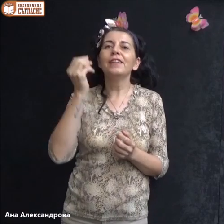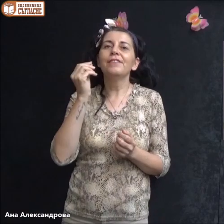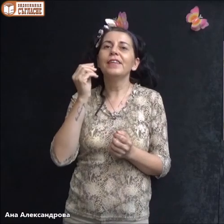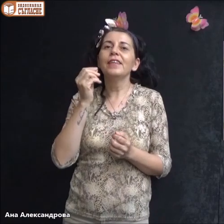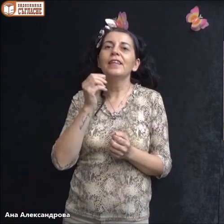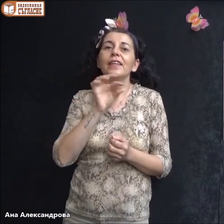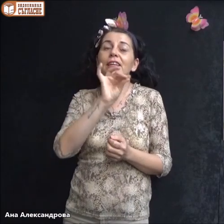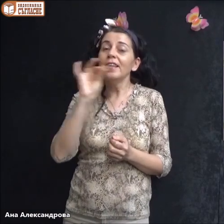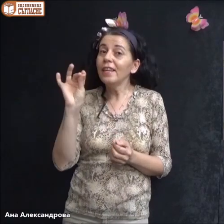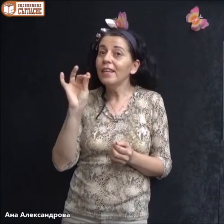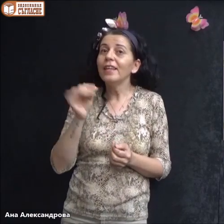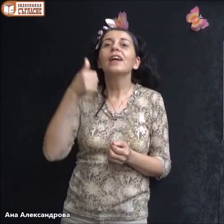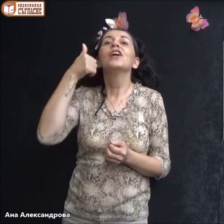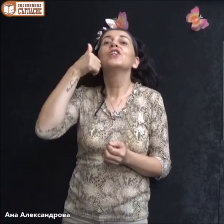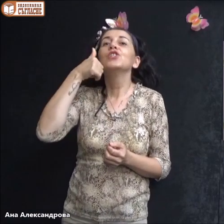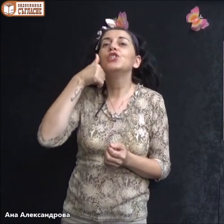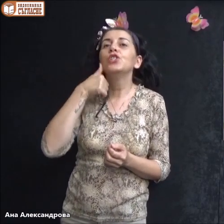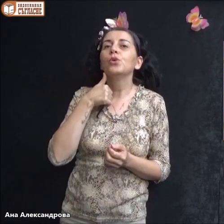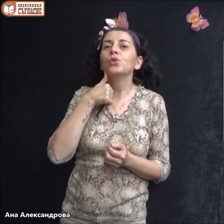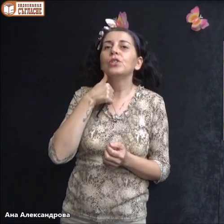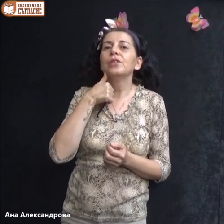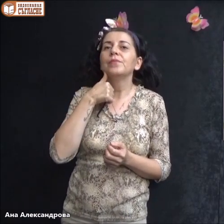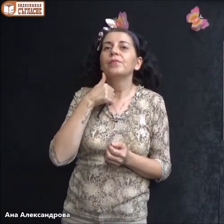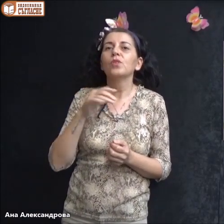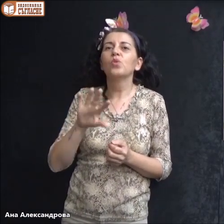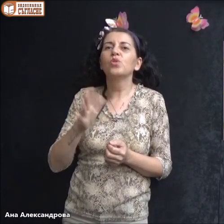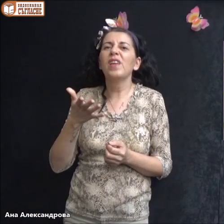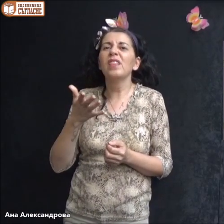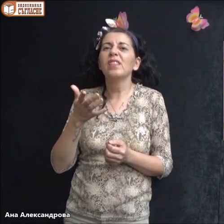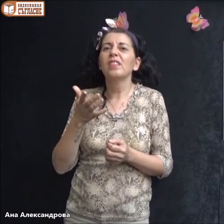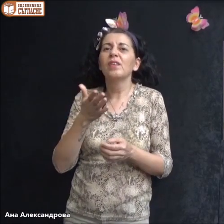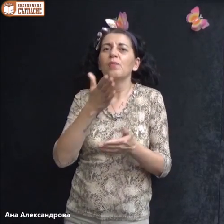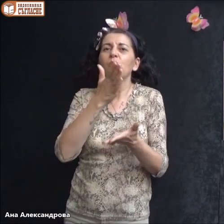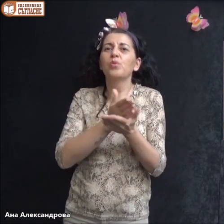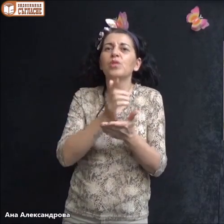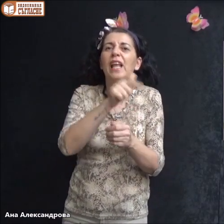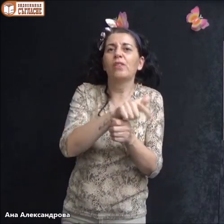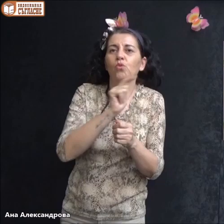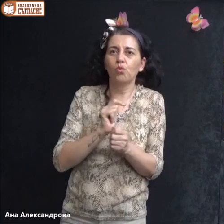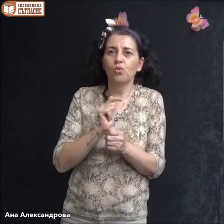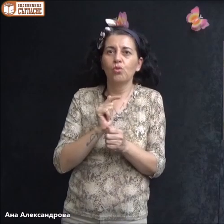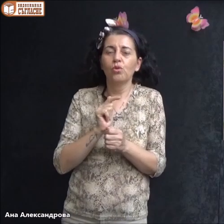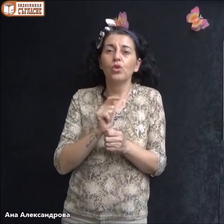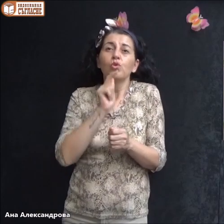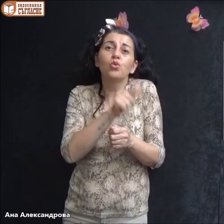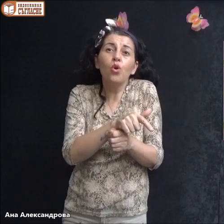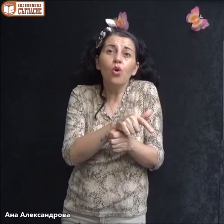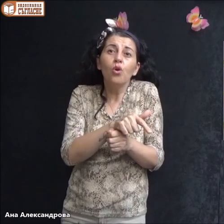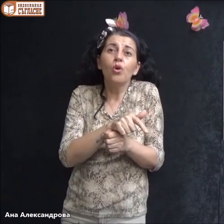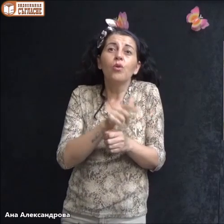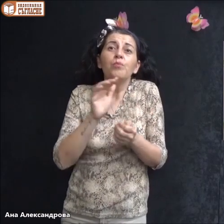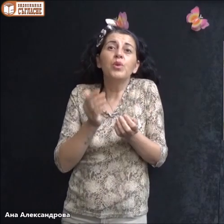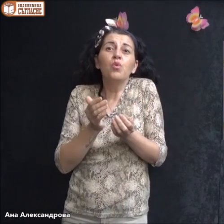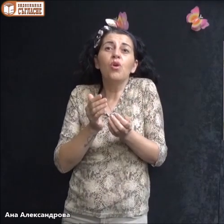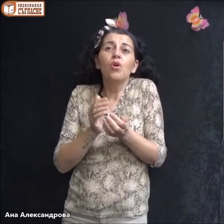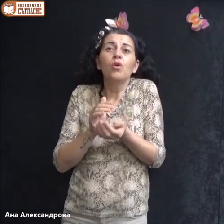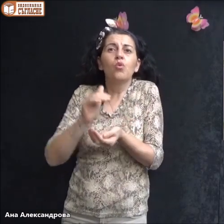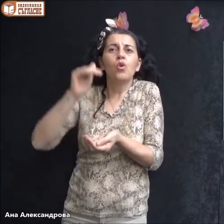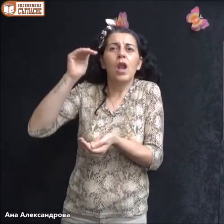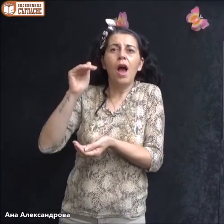красиви и жълти, освен последното. То било